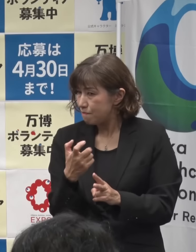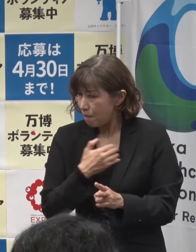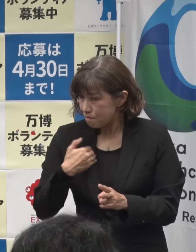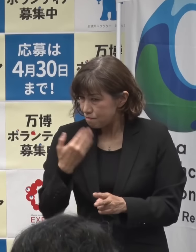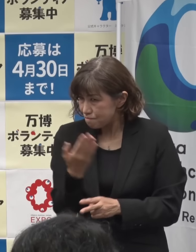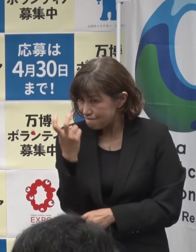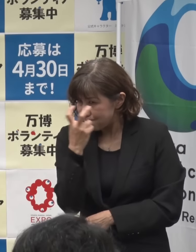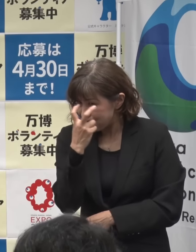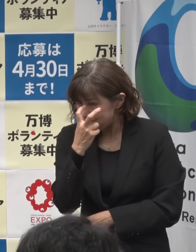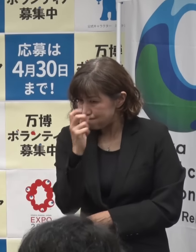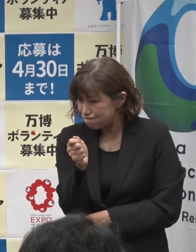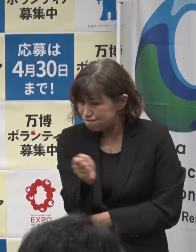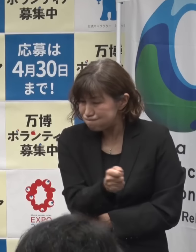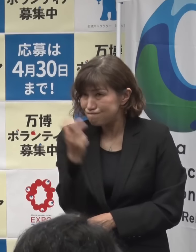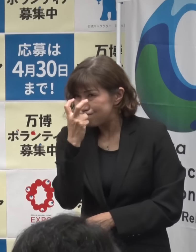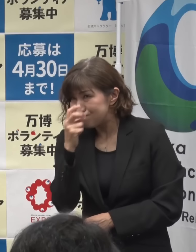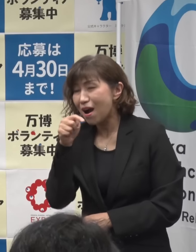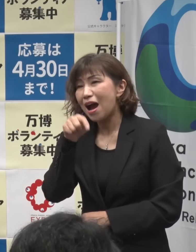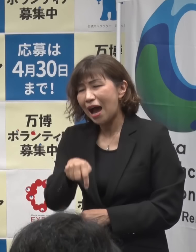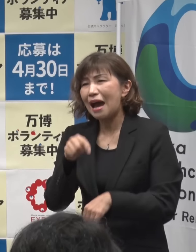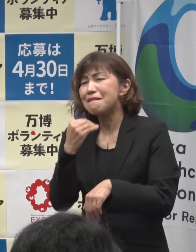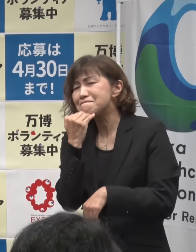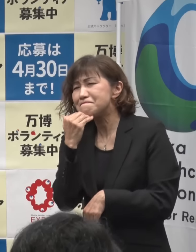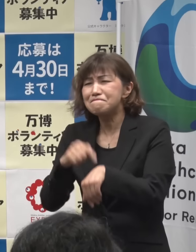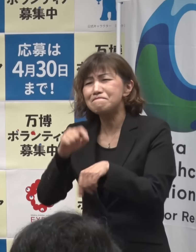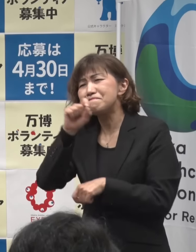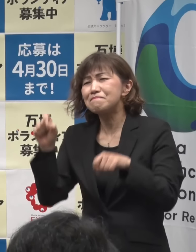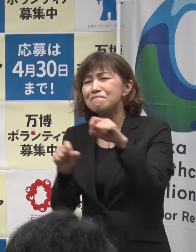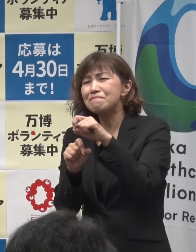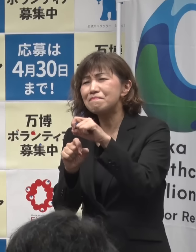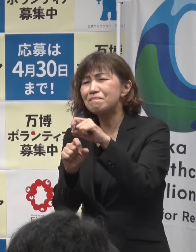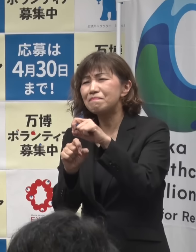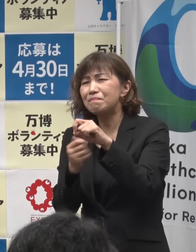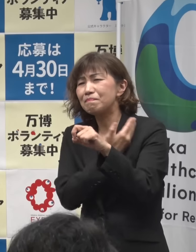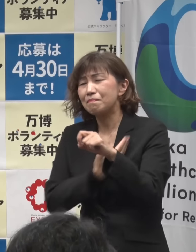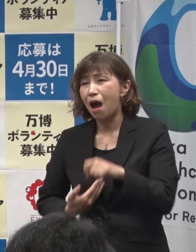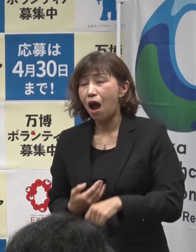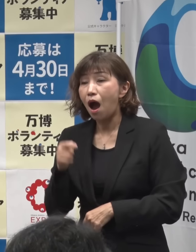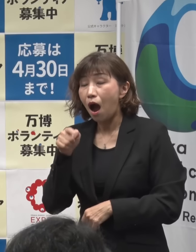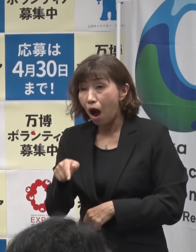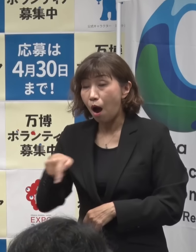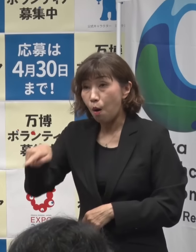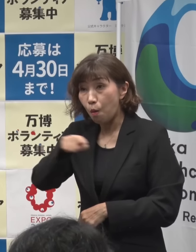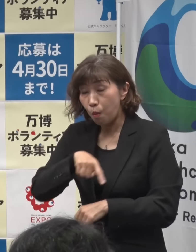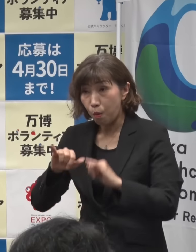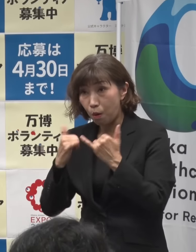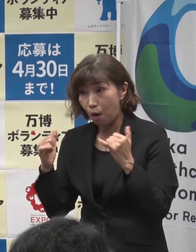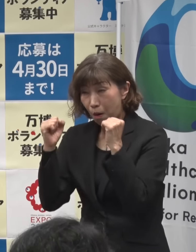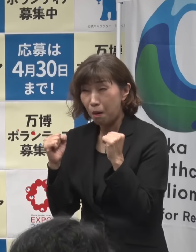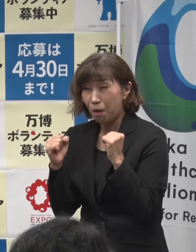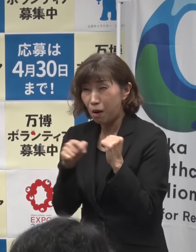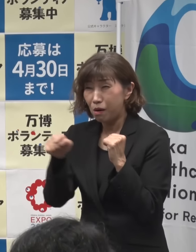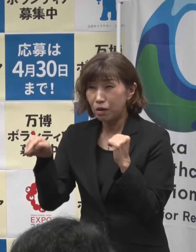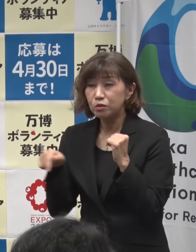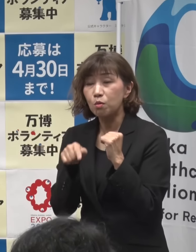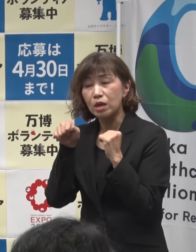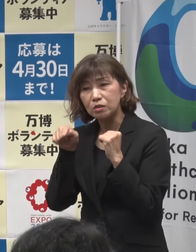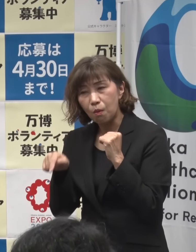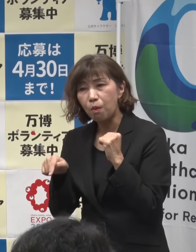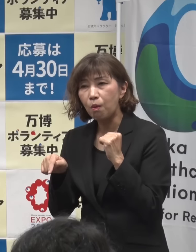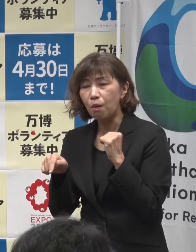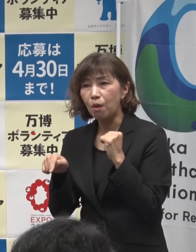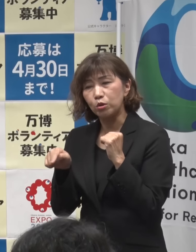間がかかるだろうと、その時間の間あの夢島にいらっしゃる方をどうあの